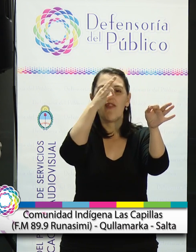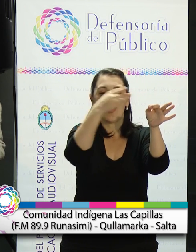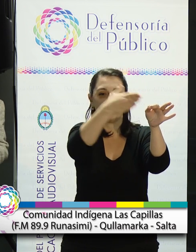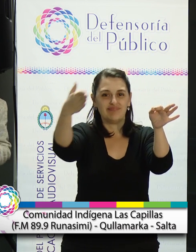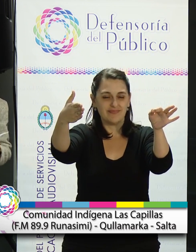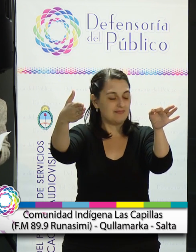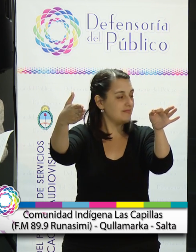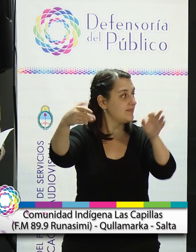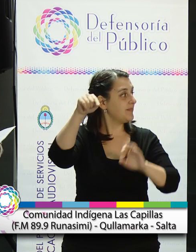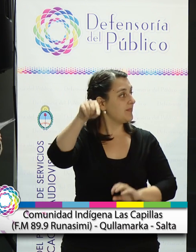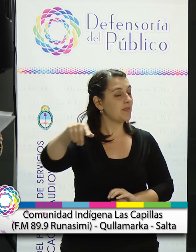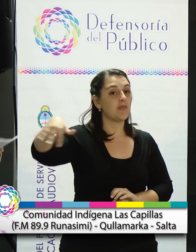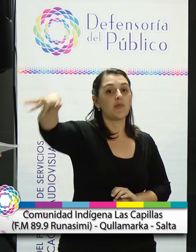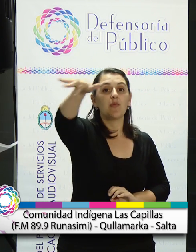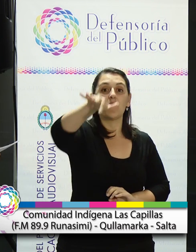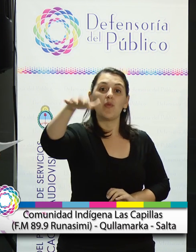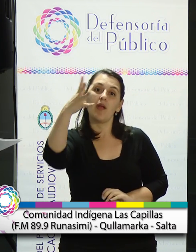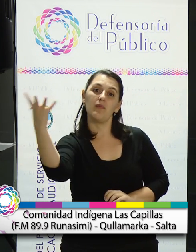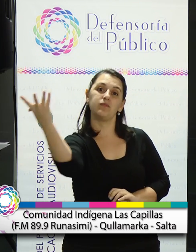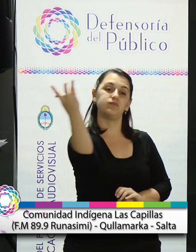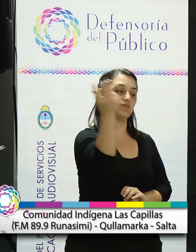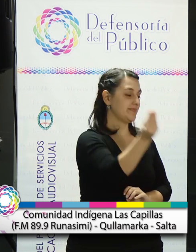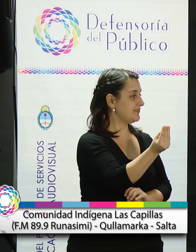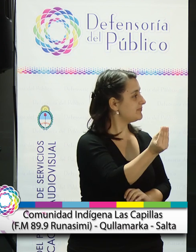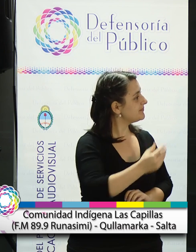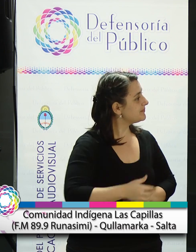Vengo representando a la FM Runasimi, como ya le habían dicho.